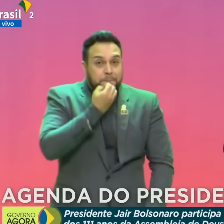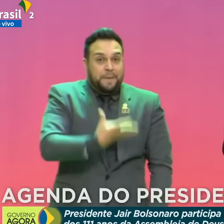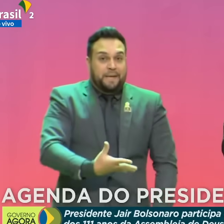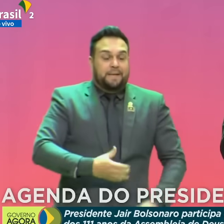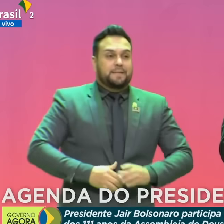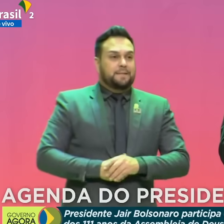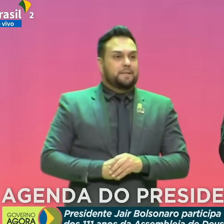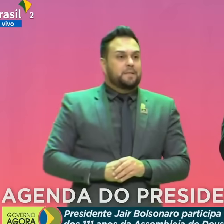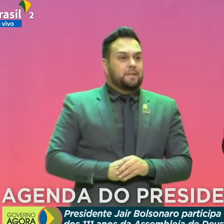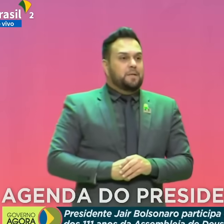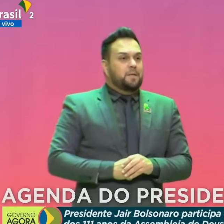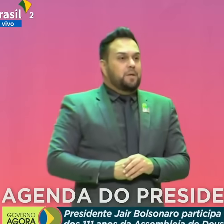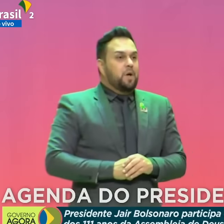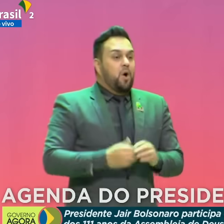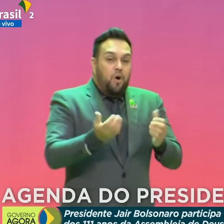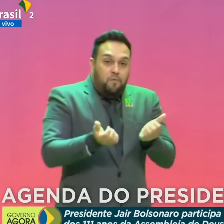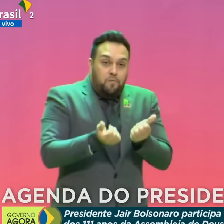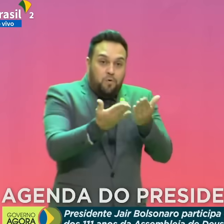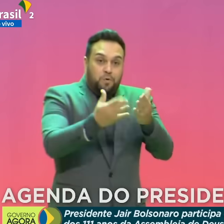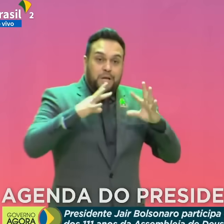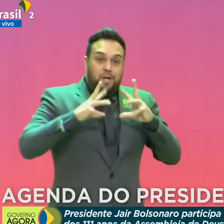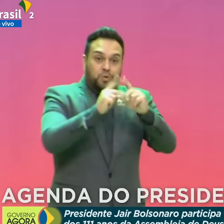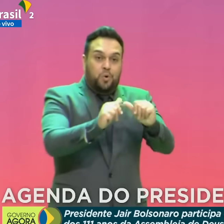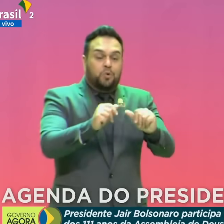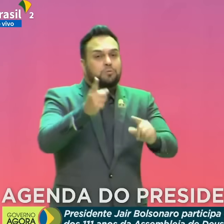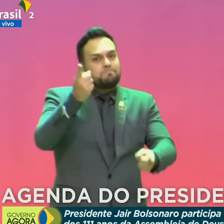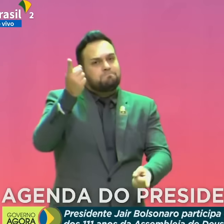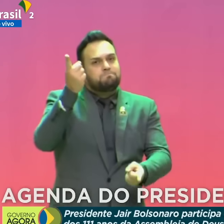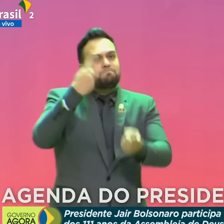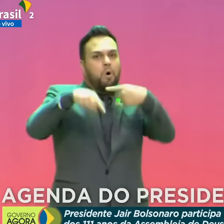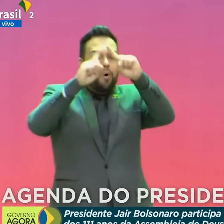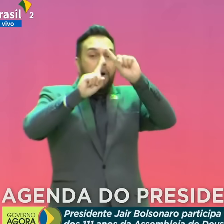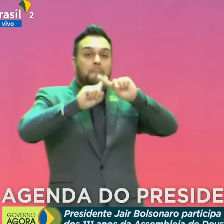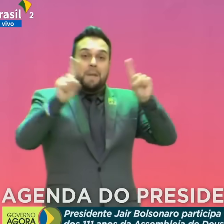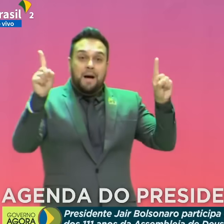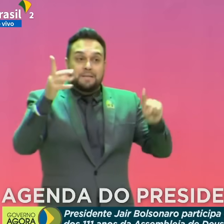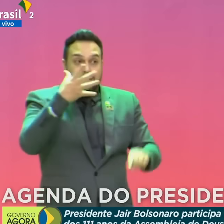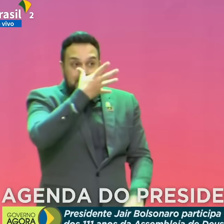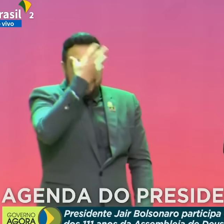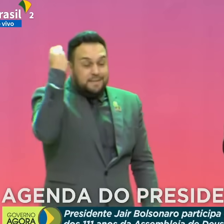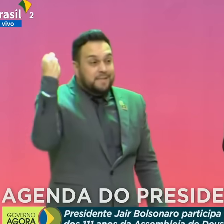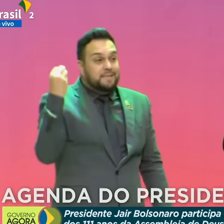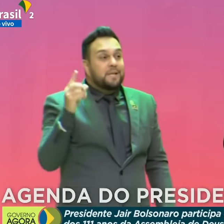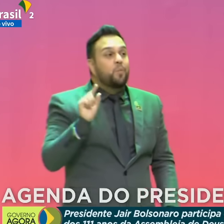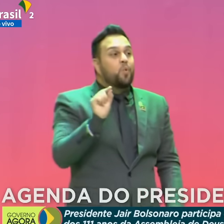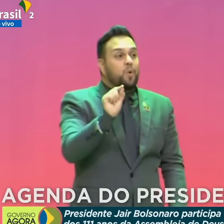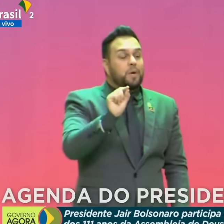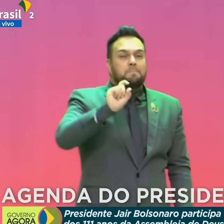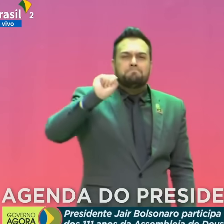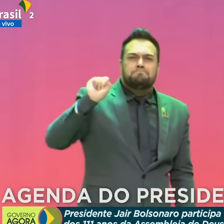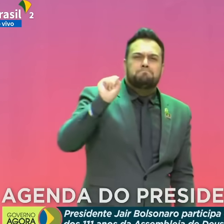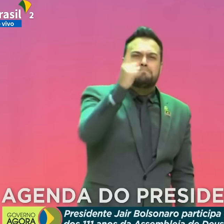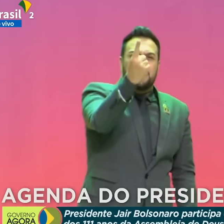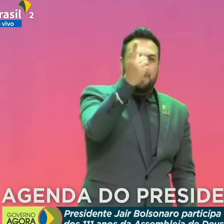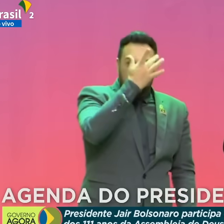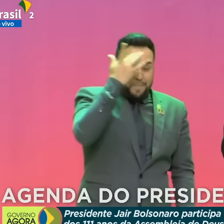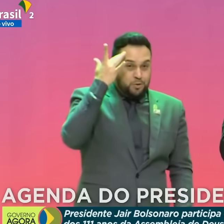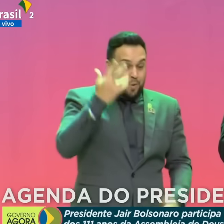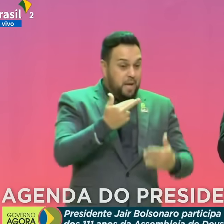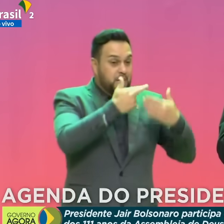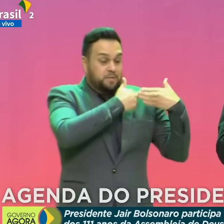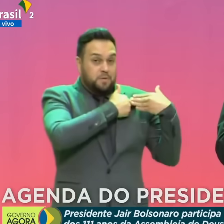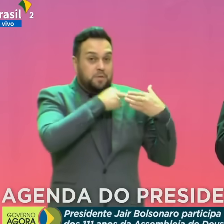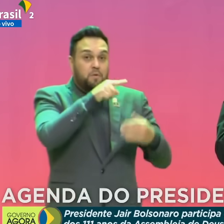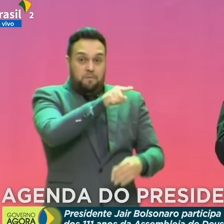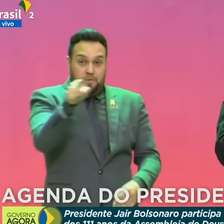vou dar a todos prosperidade, se esquecendo que o primeiro responsável para que você